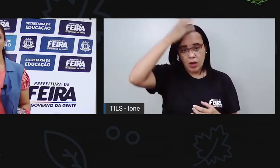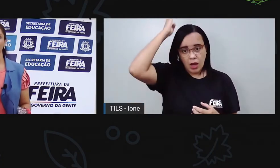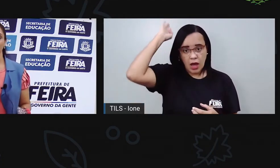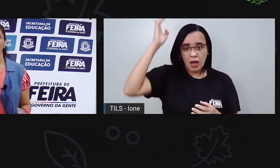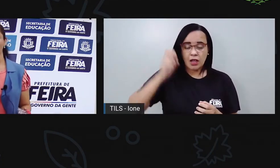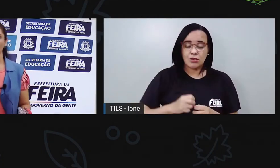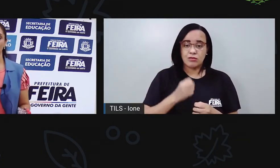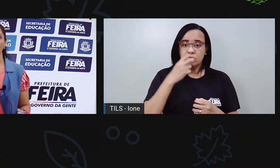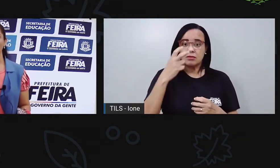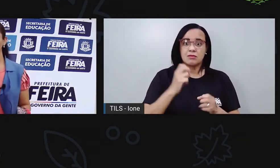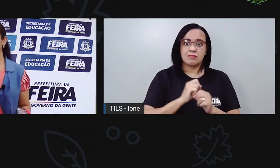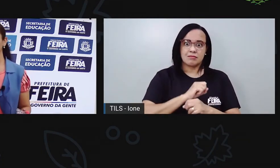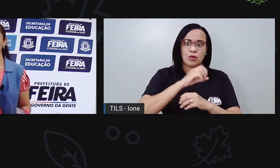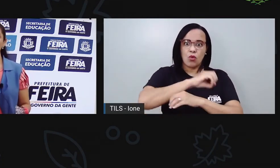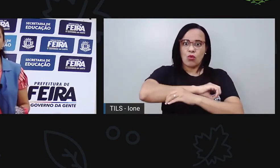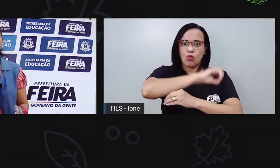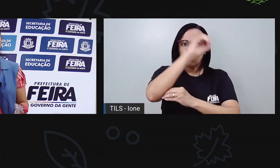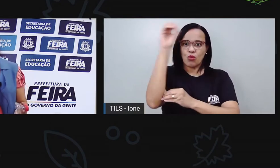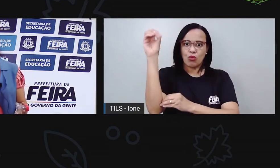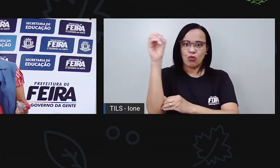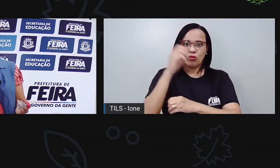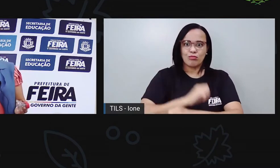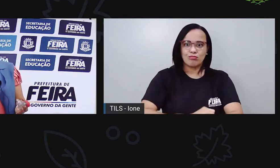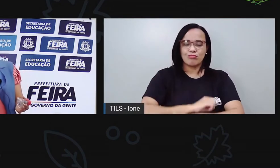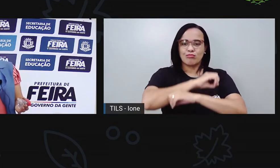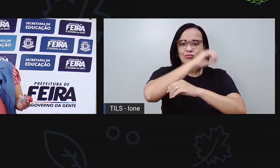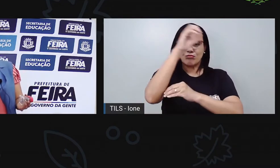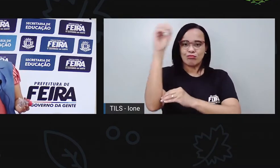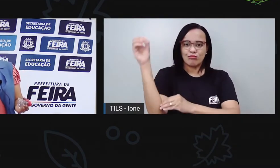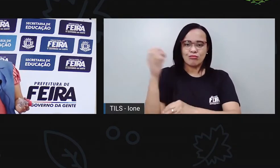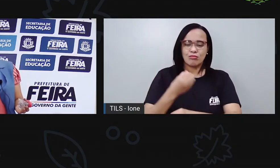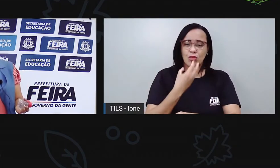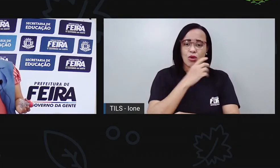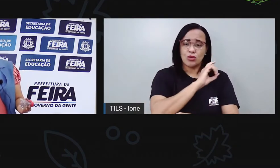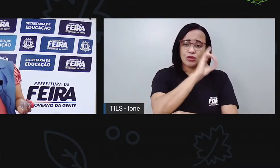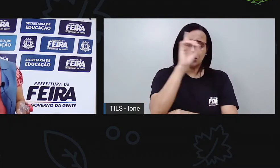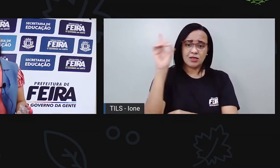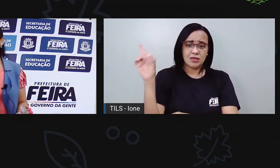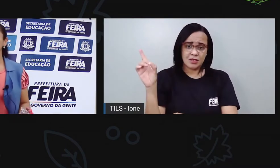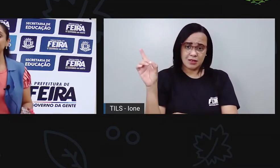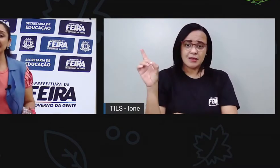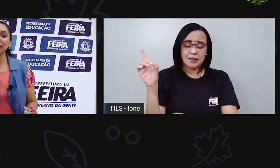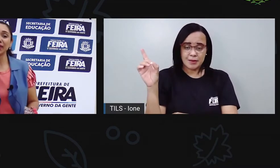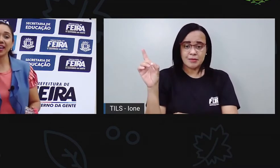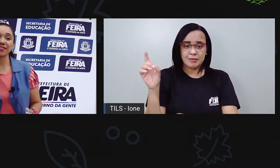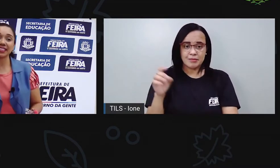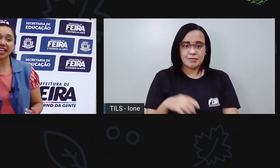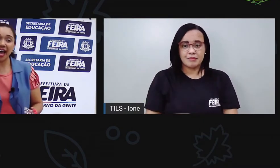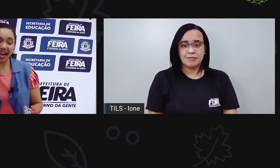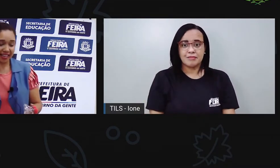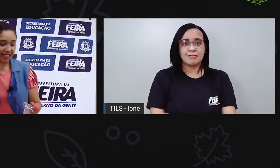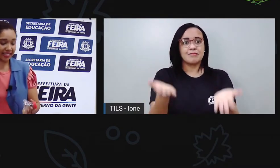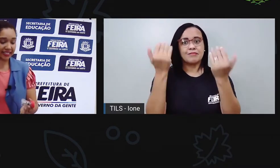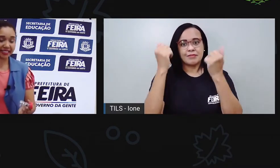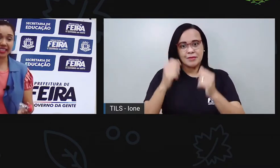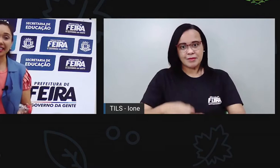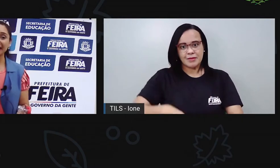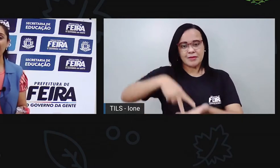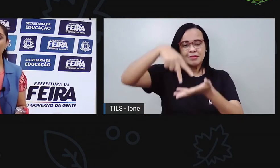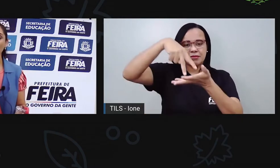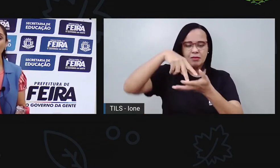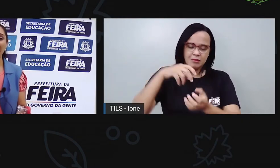já levantou. Bom dia, bom dia." "Precisam levantar E